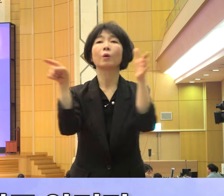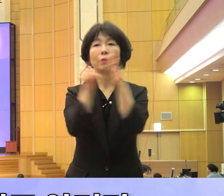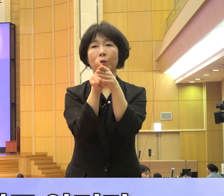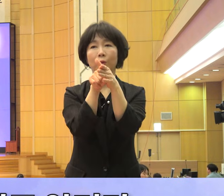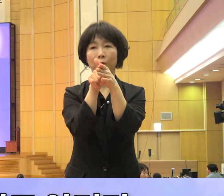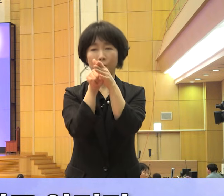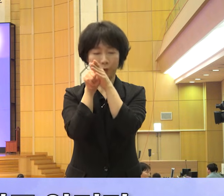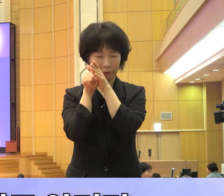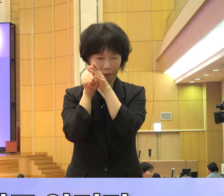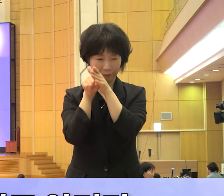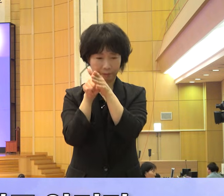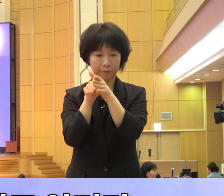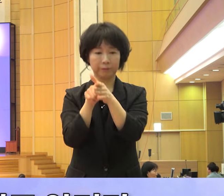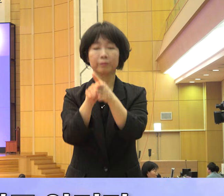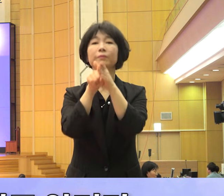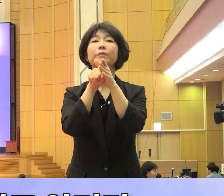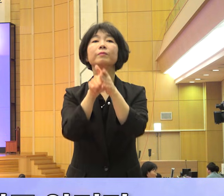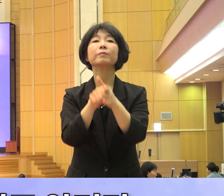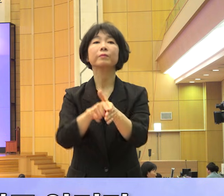믿어요.